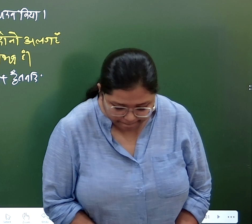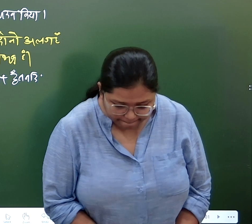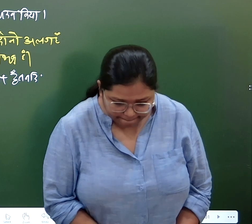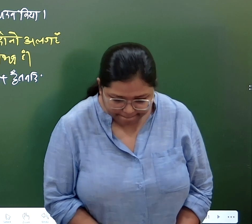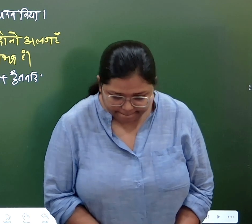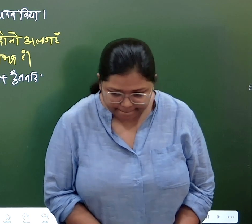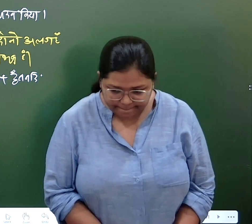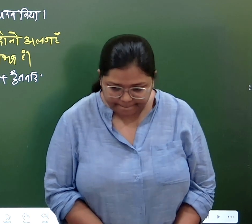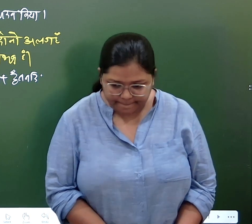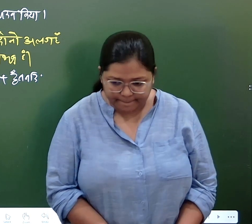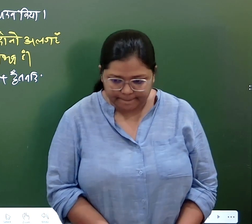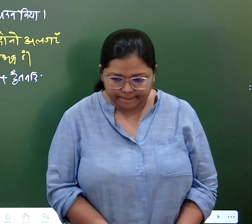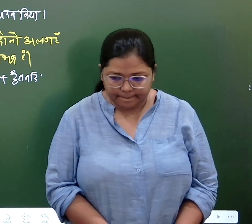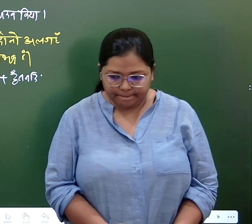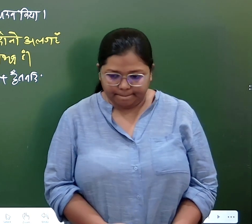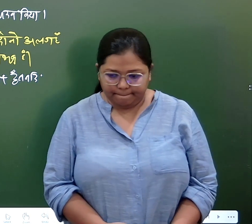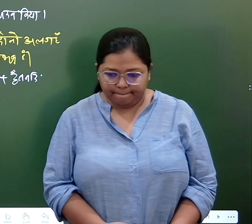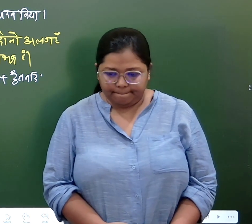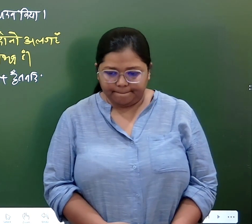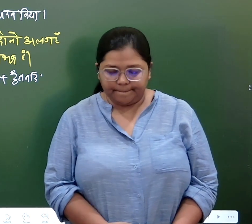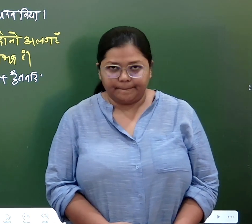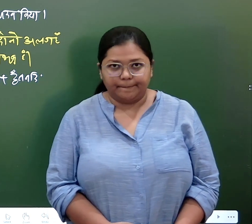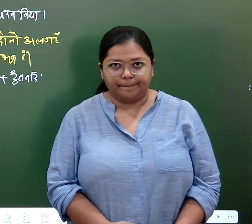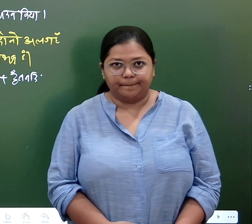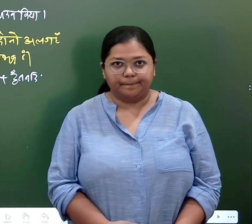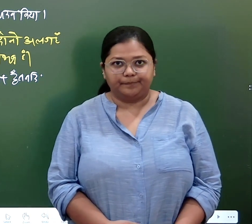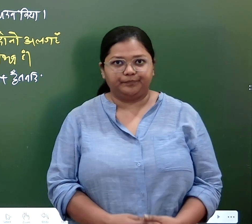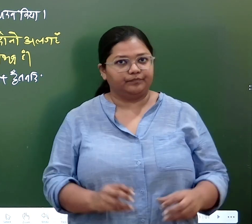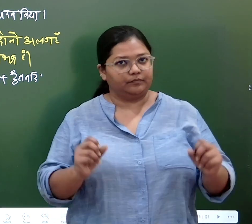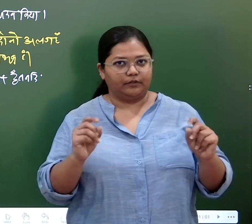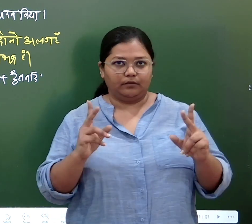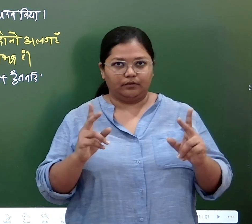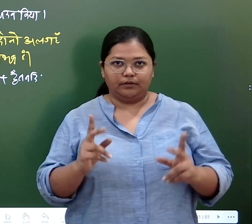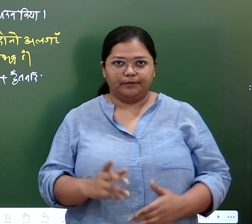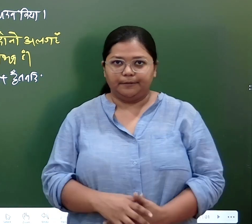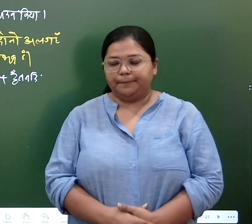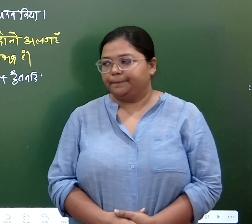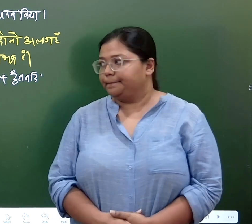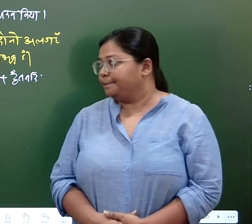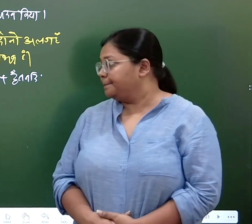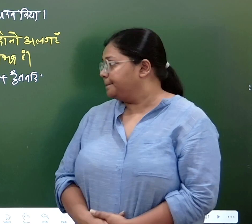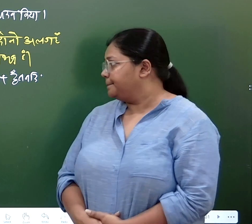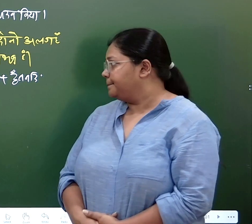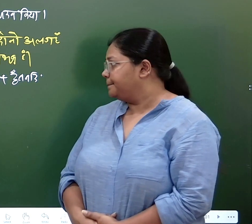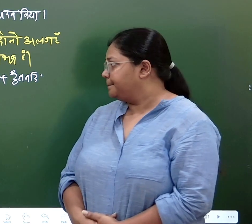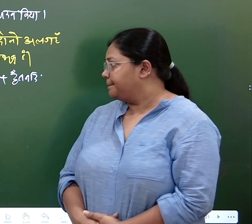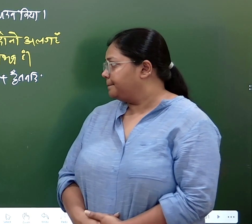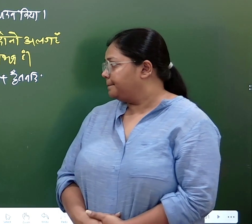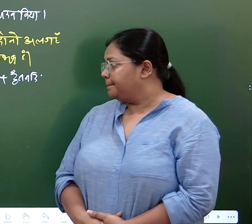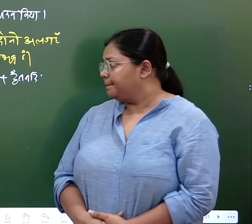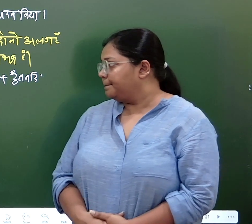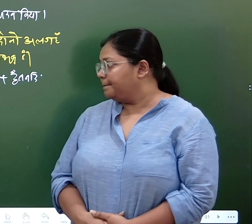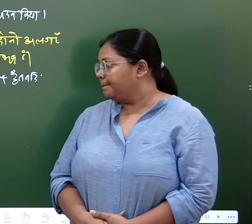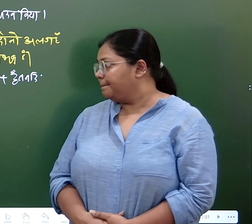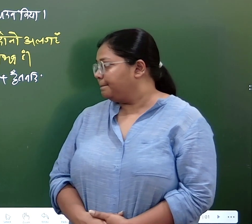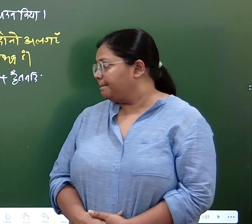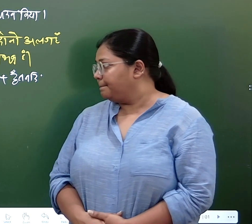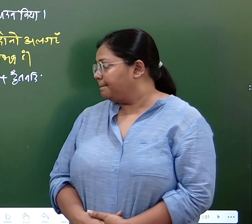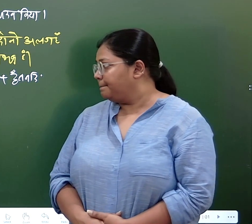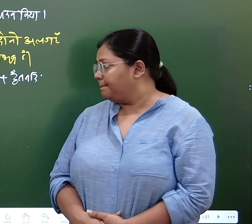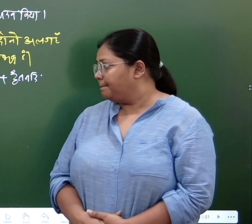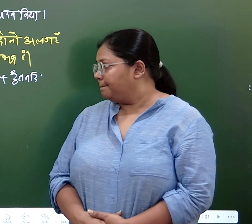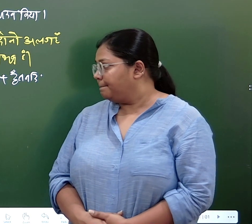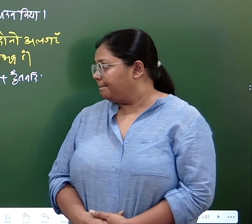जो है वो द्वैता द्वैतवाद, ठीक। तो इनका दर्शन करके जो मैं अभी भाषण